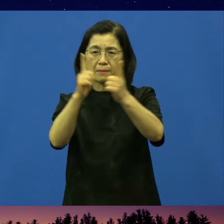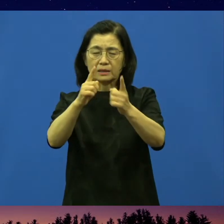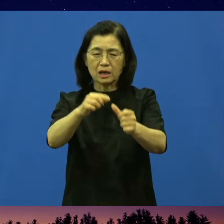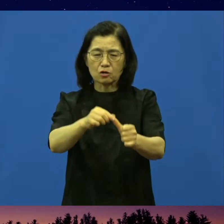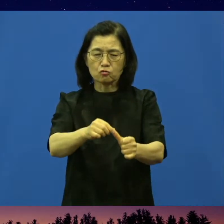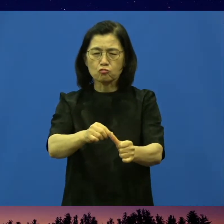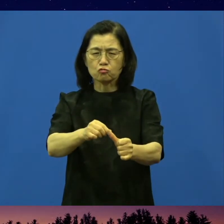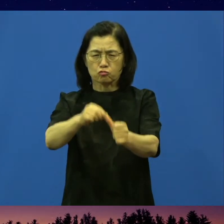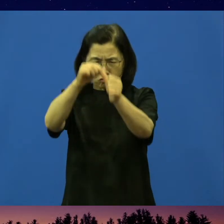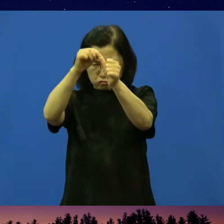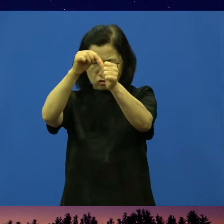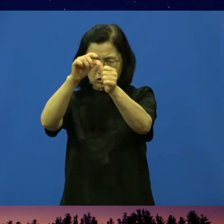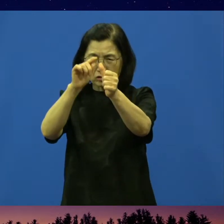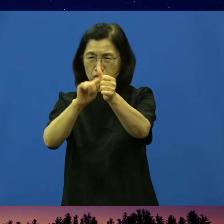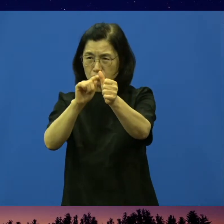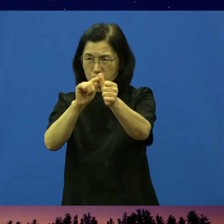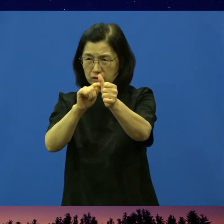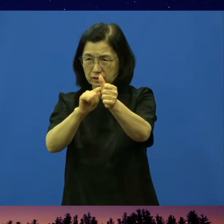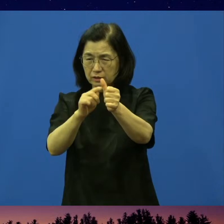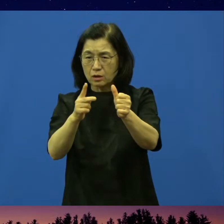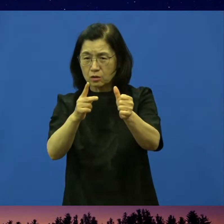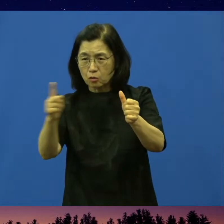이게 출애굽 사건입니다.